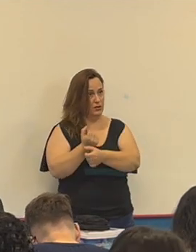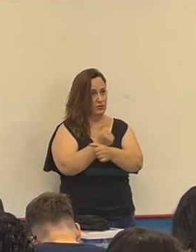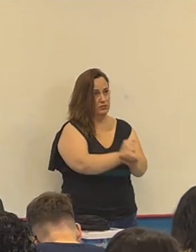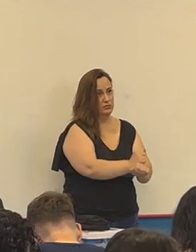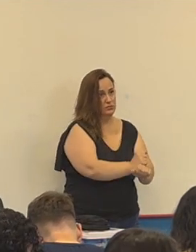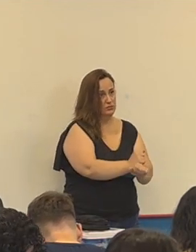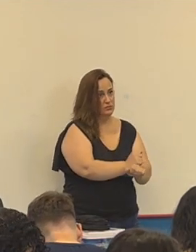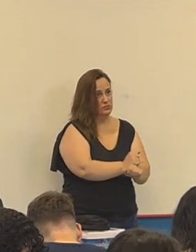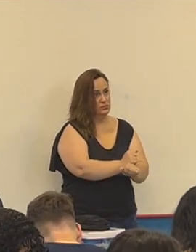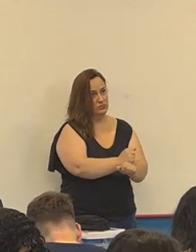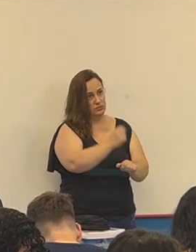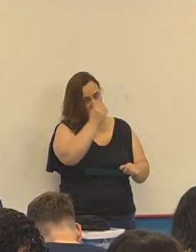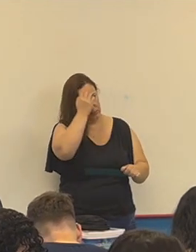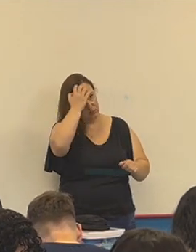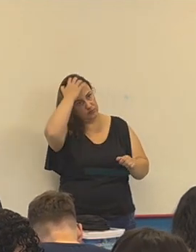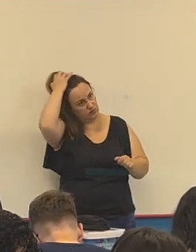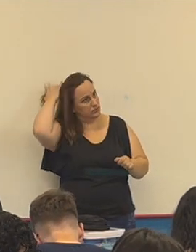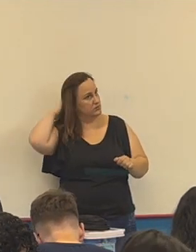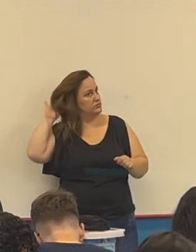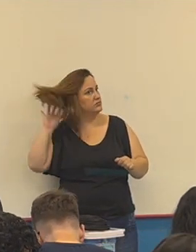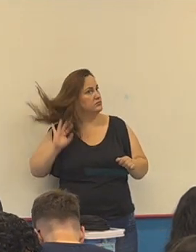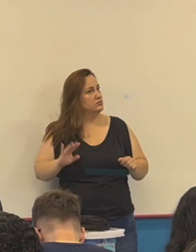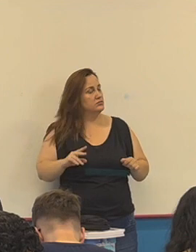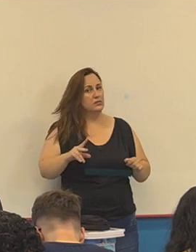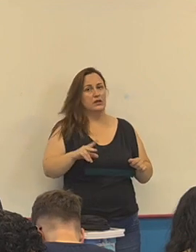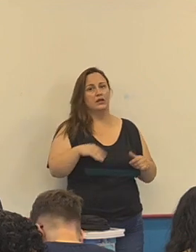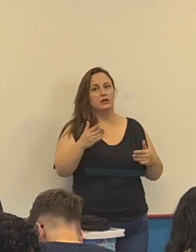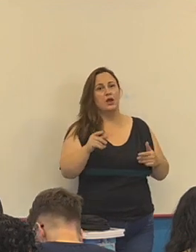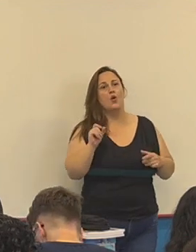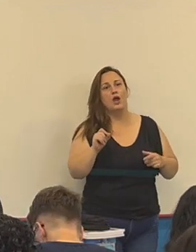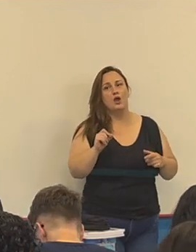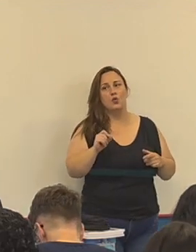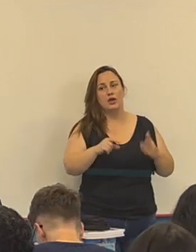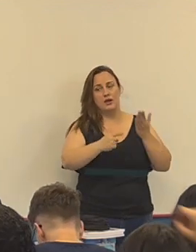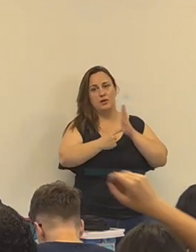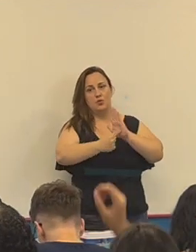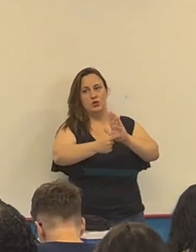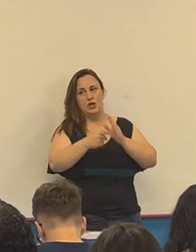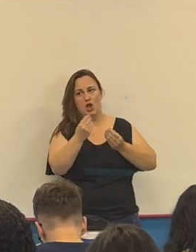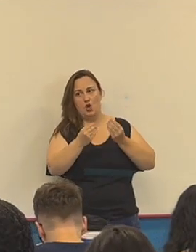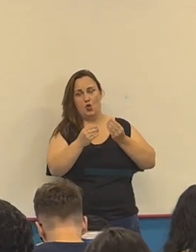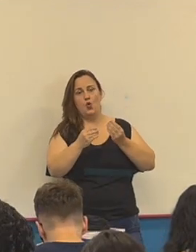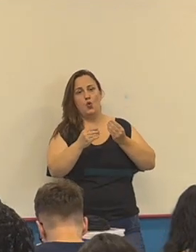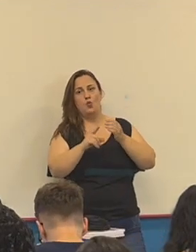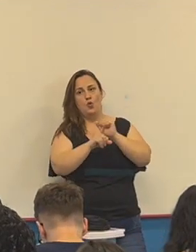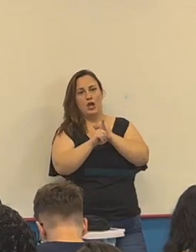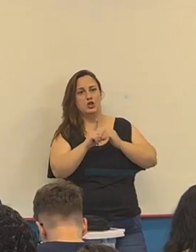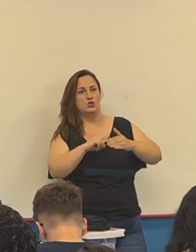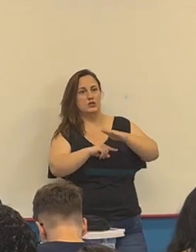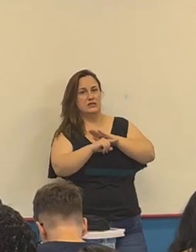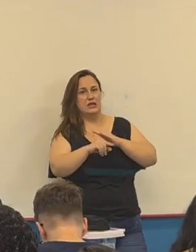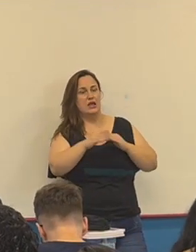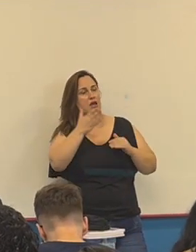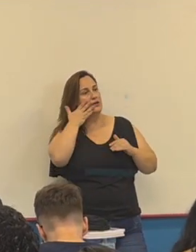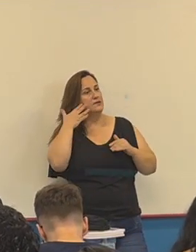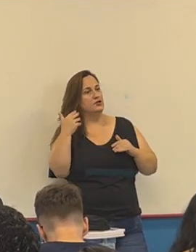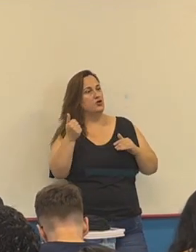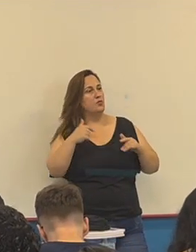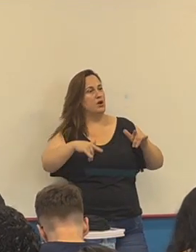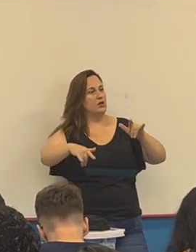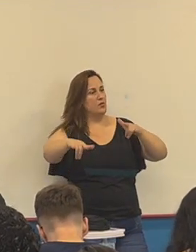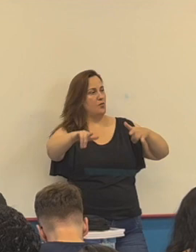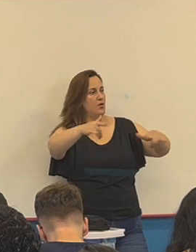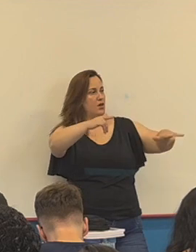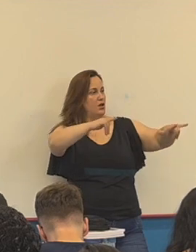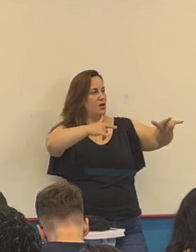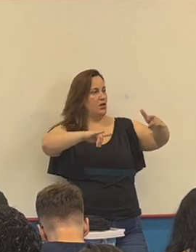escravizados ali embaixo. Então, é uma questão, né, dessa sociedade da senhora e do senhor do engenho